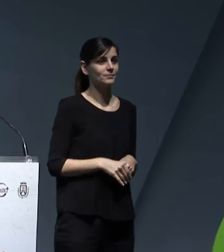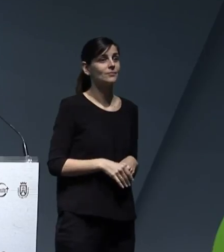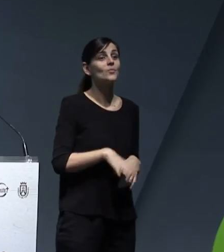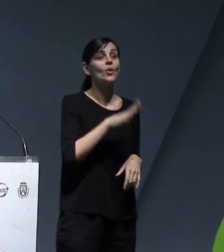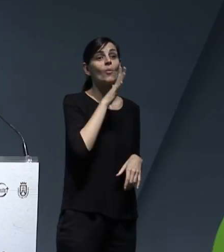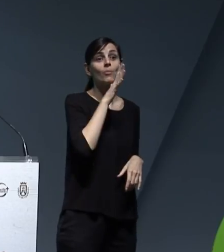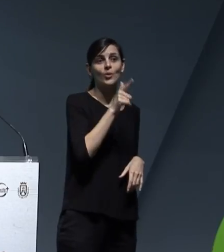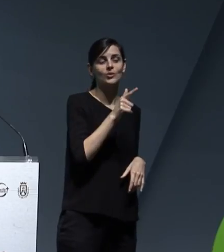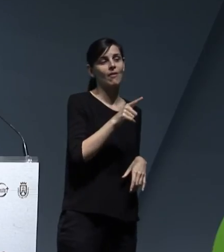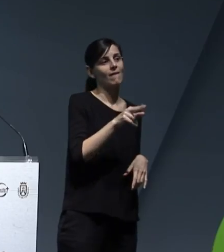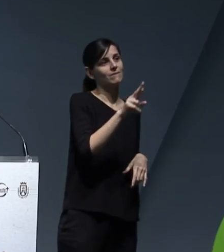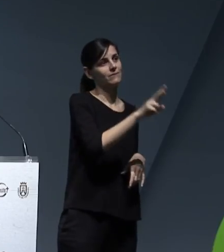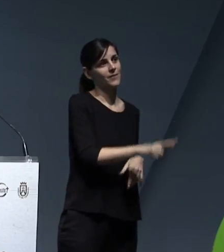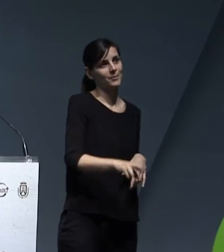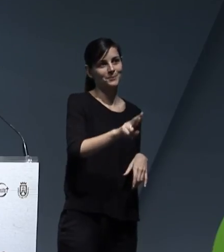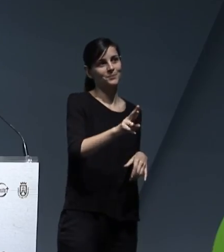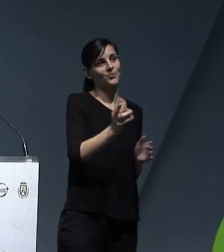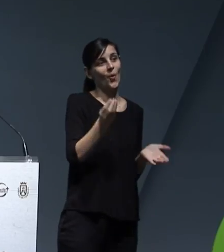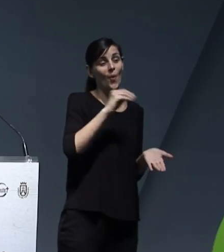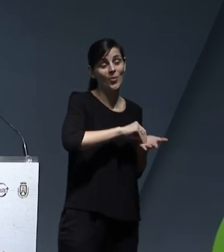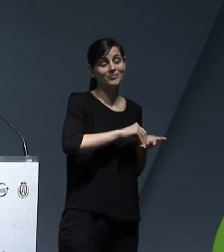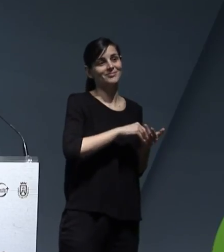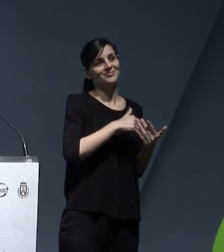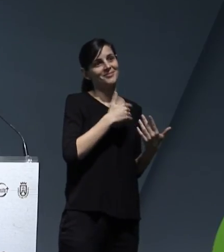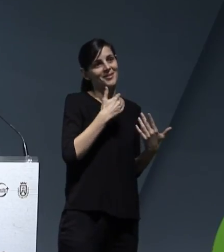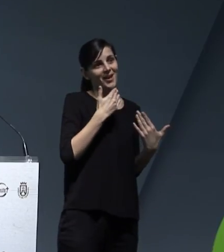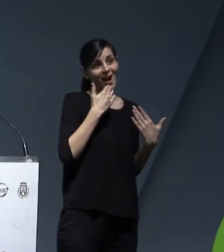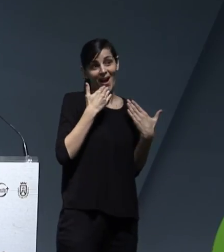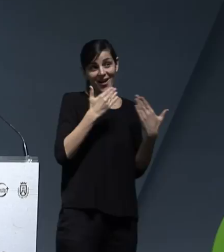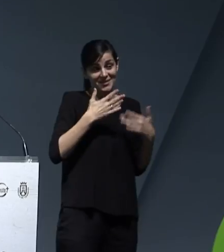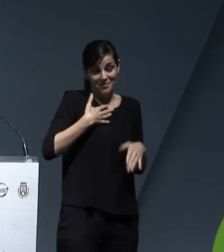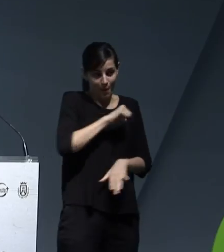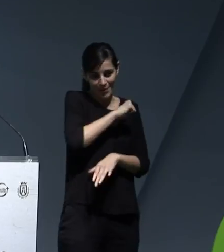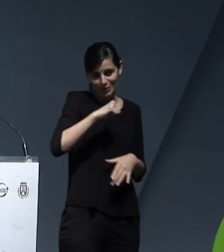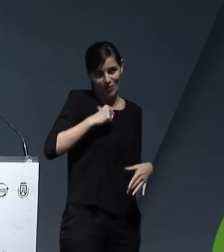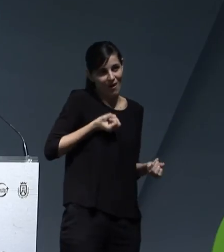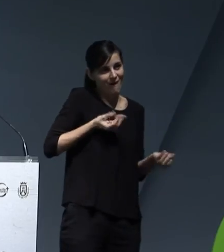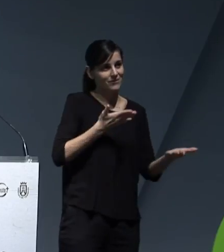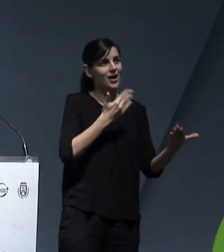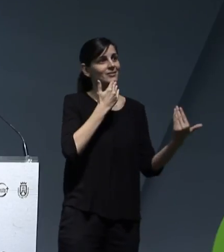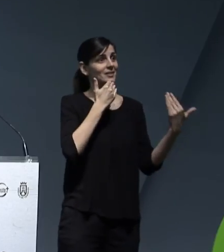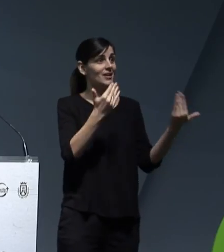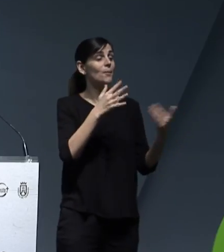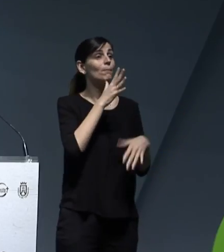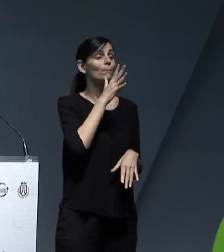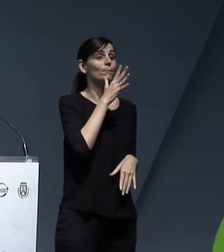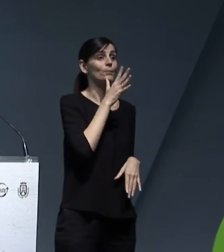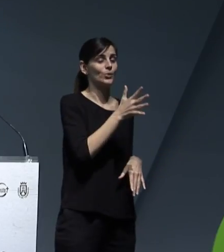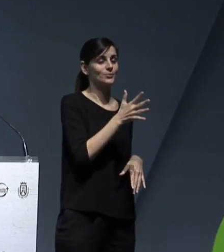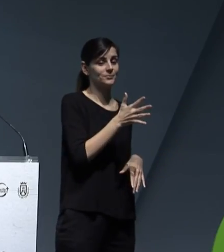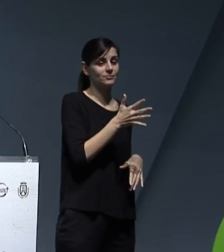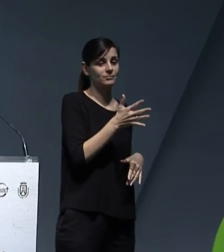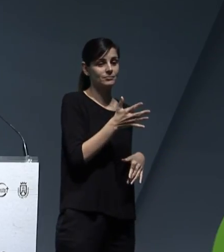ello, reitero mi agradecimiento personal, porque aquí,